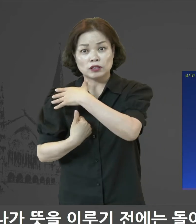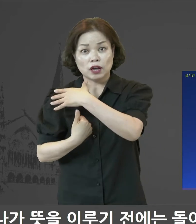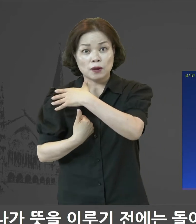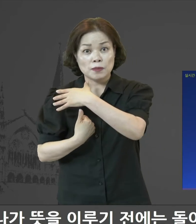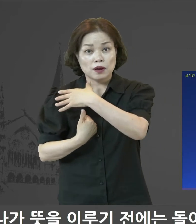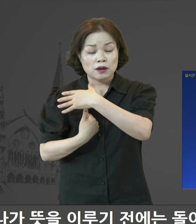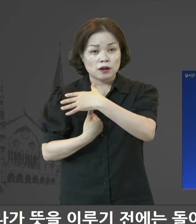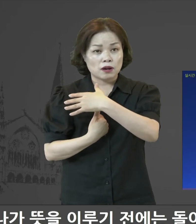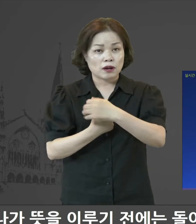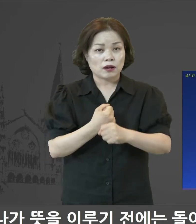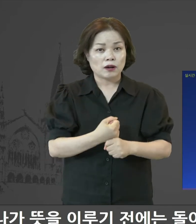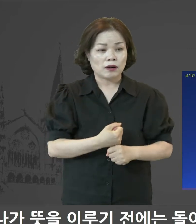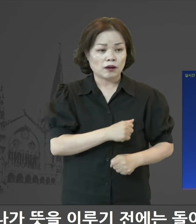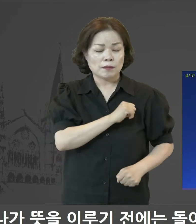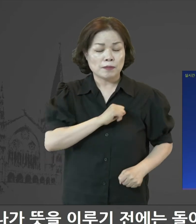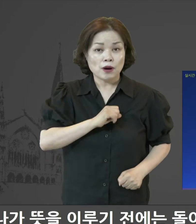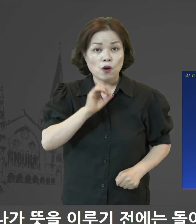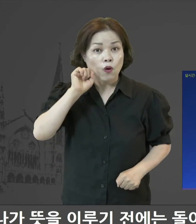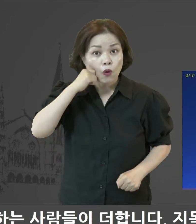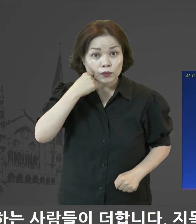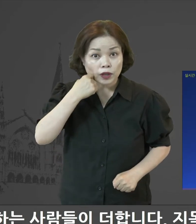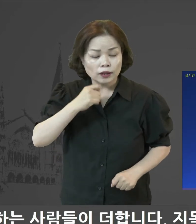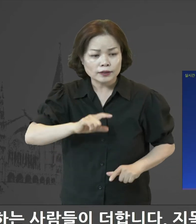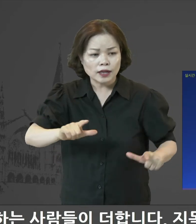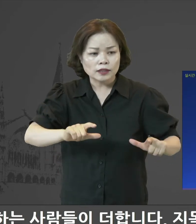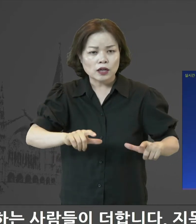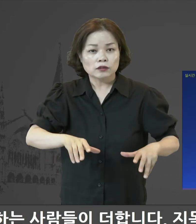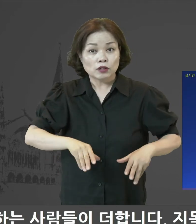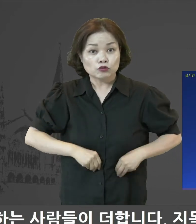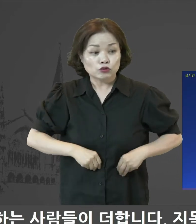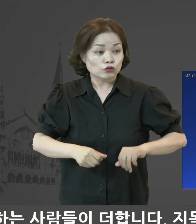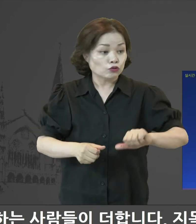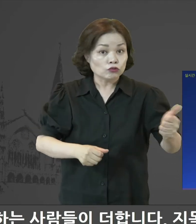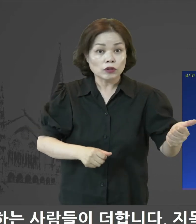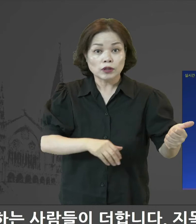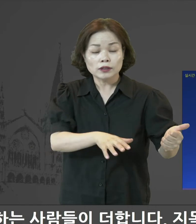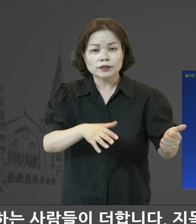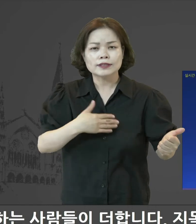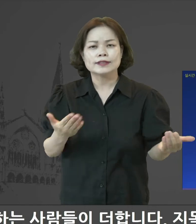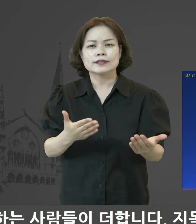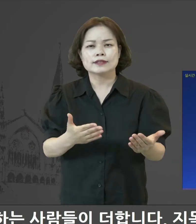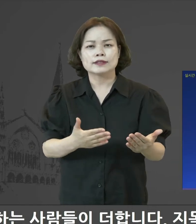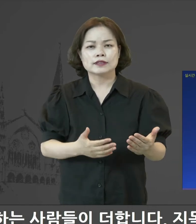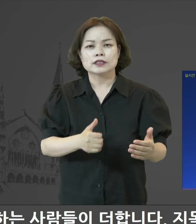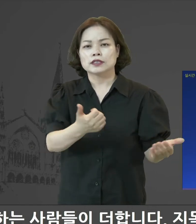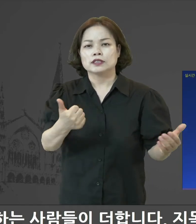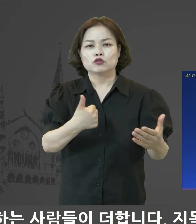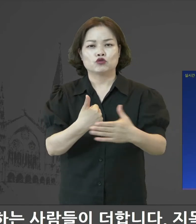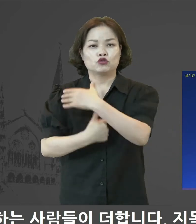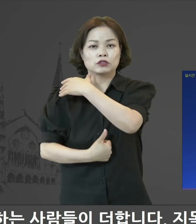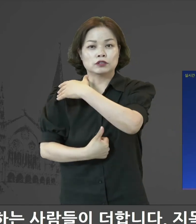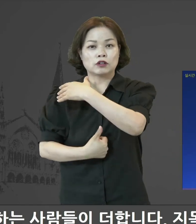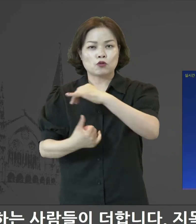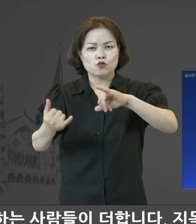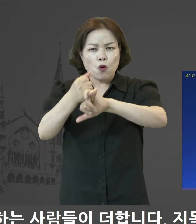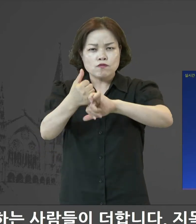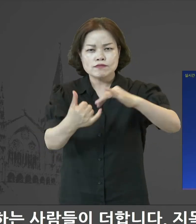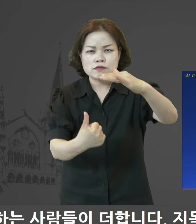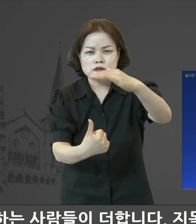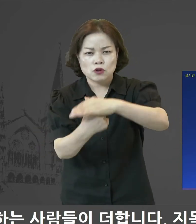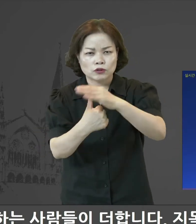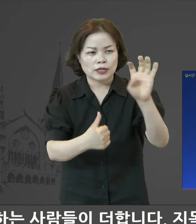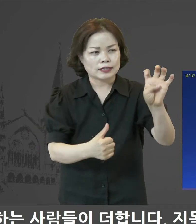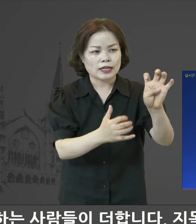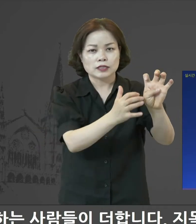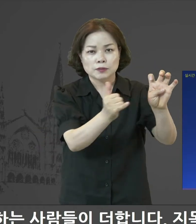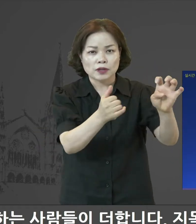수 있는 날이 며칠 안 되잖아요. 그날 안에 내가 어차피 굶어 죽을 거니까 나는 이 일을 하다가 죽겠다, 이 얘기예요. 40여 명이 이런